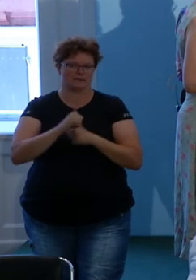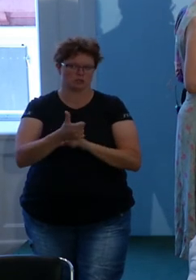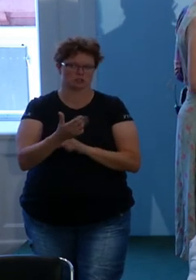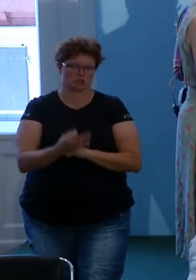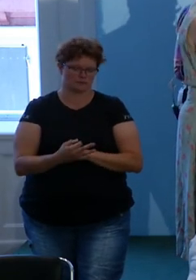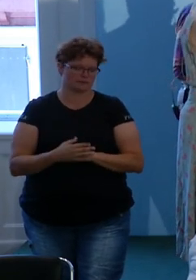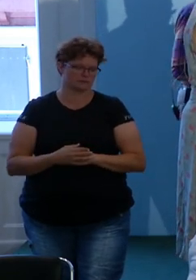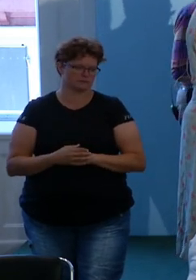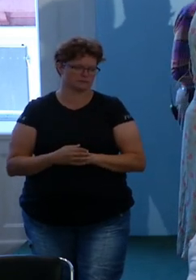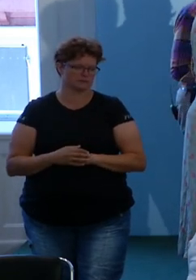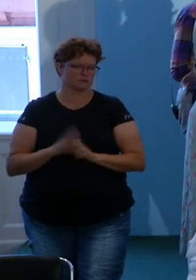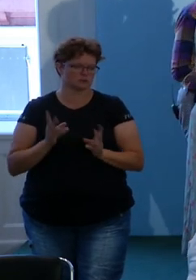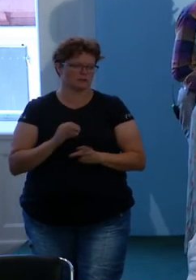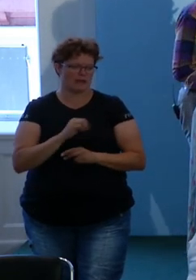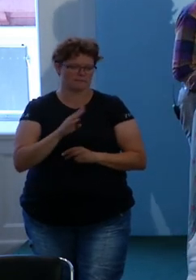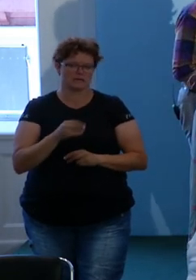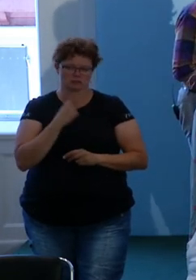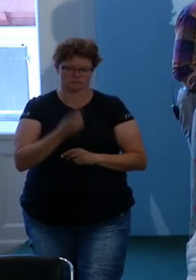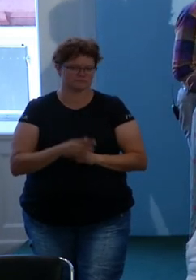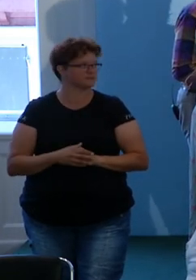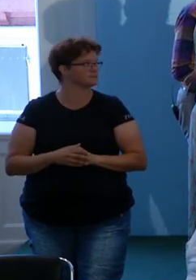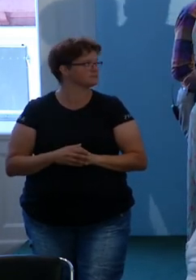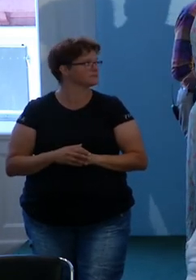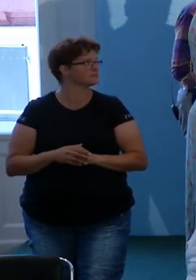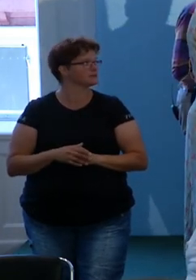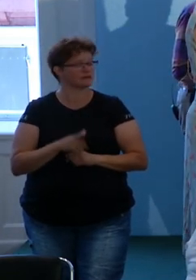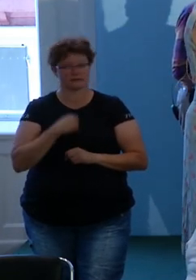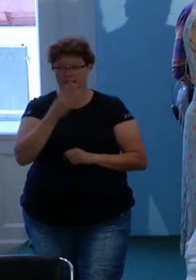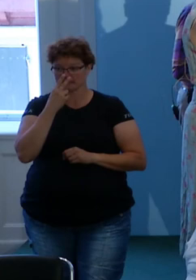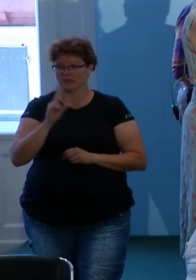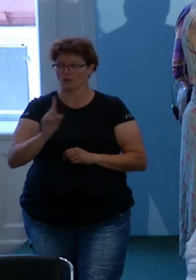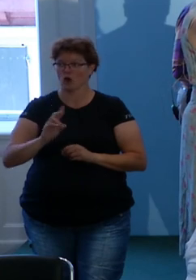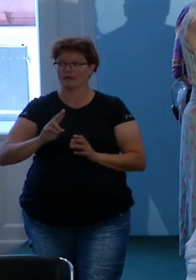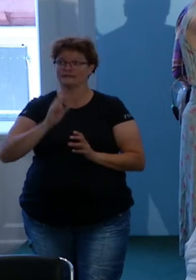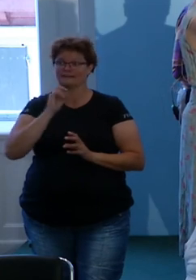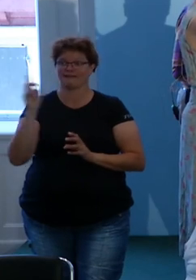så precis som Emma är inne på. Så får vi se var vi hamnat